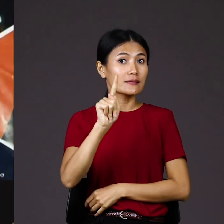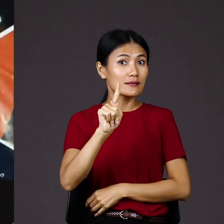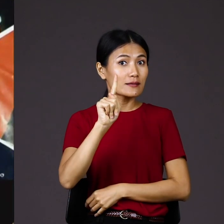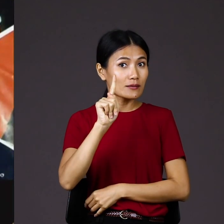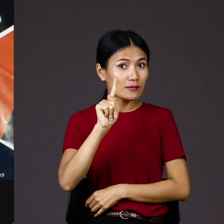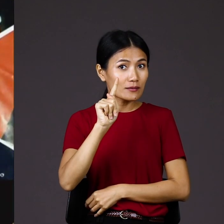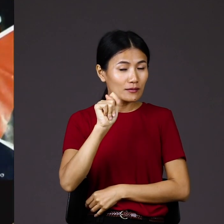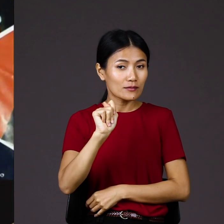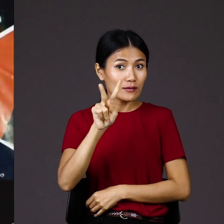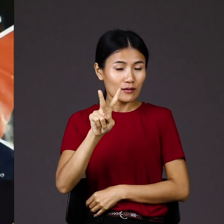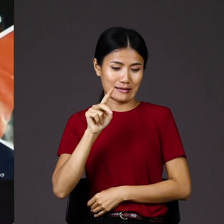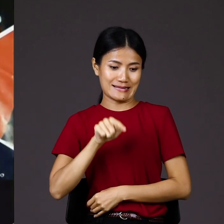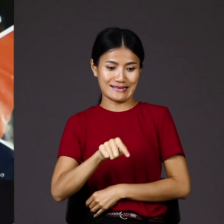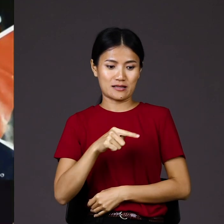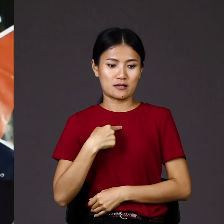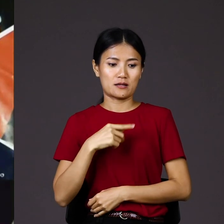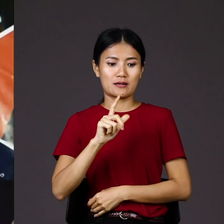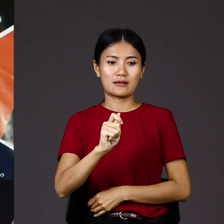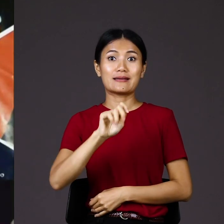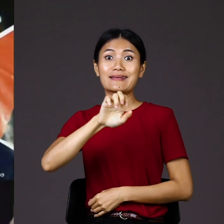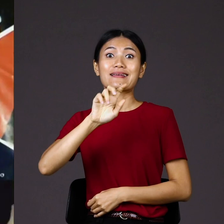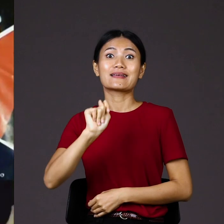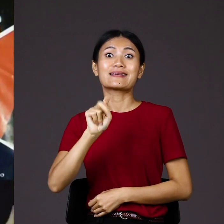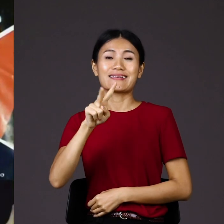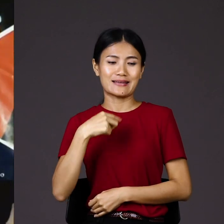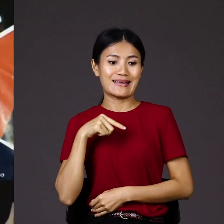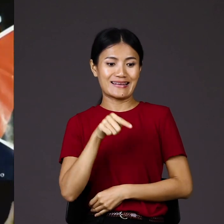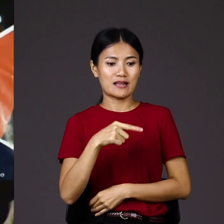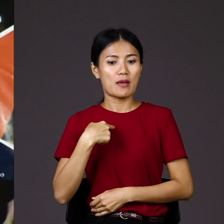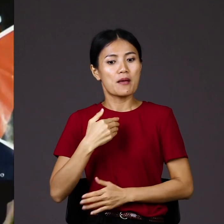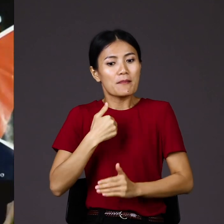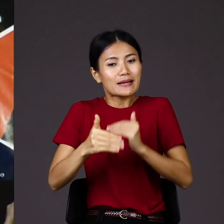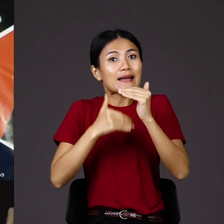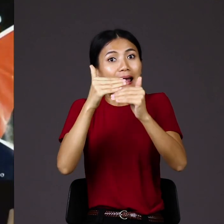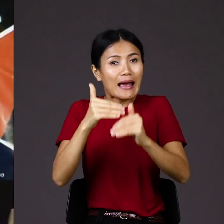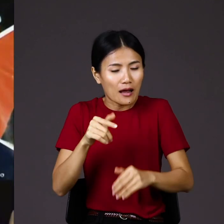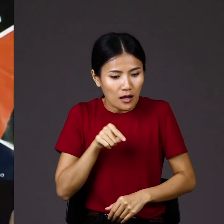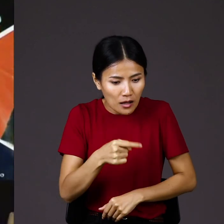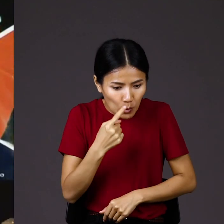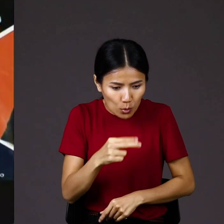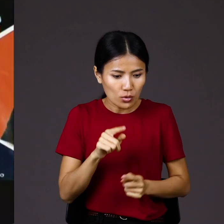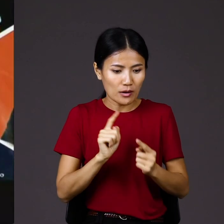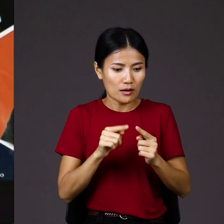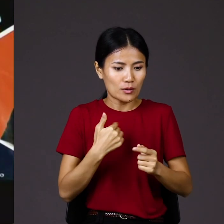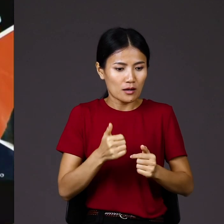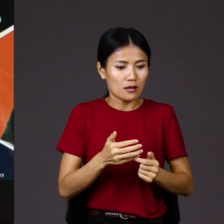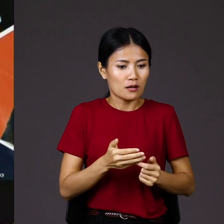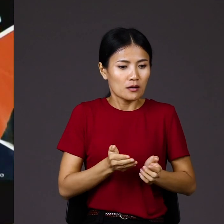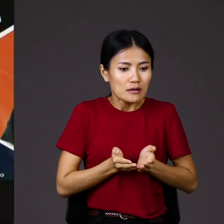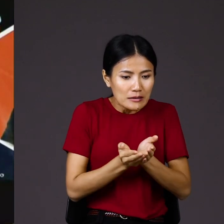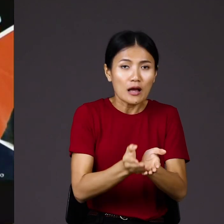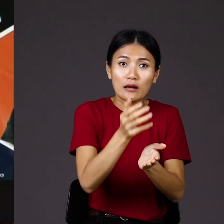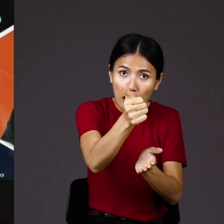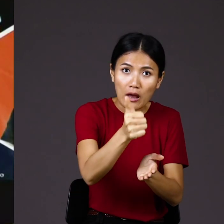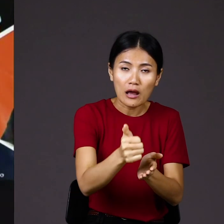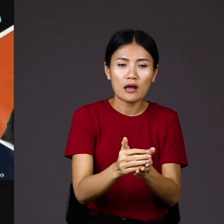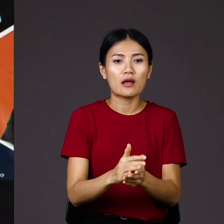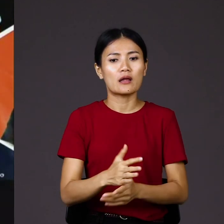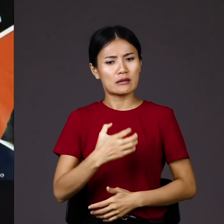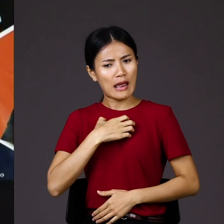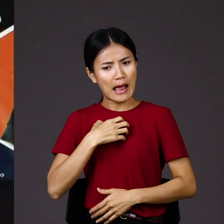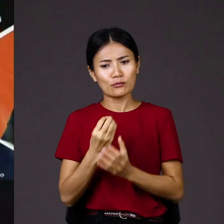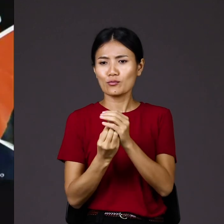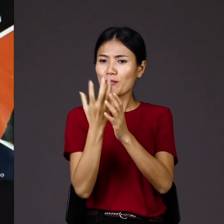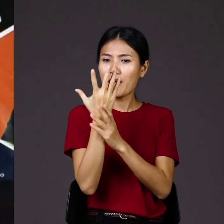มชนท่าอิฐเศรษฐกิจของชุมชนนั้นก็จะเจริญพัฒนาคุณไพบูลย์กิจวรวุฒิอยากจะป